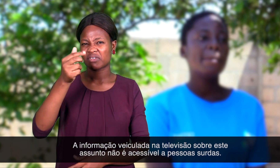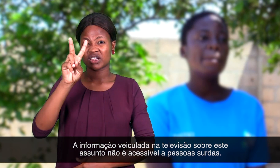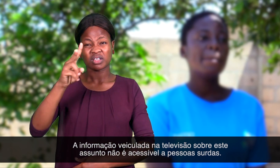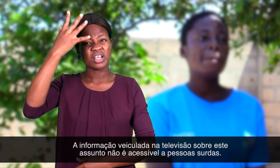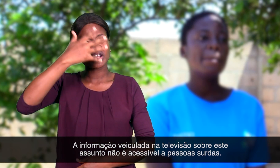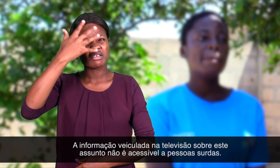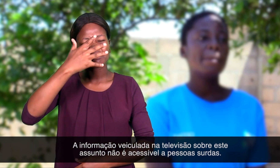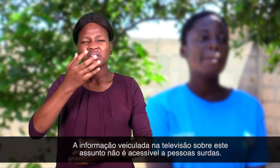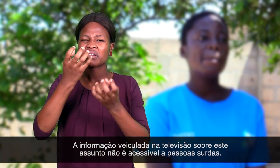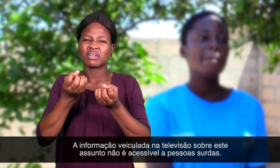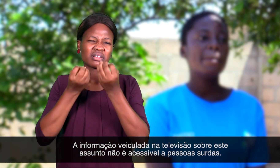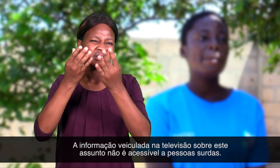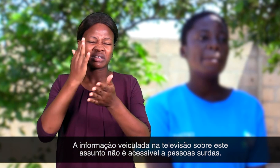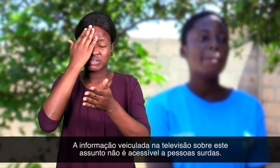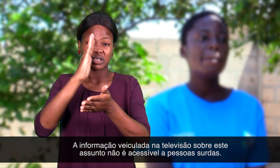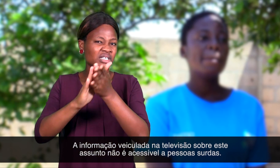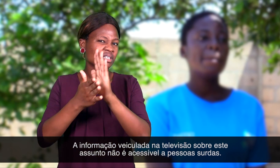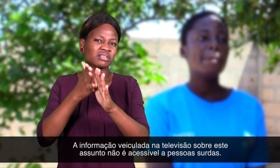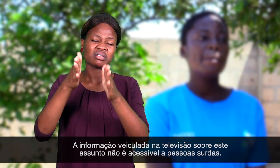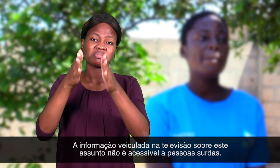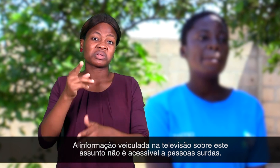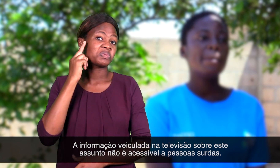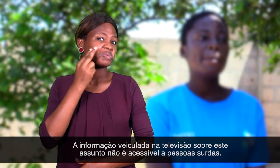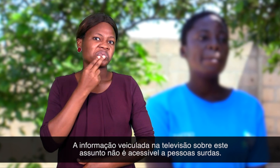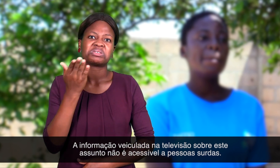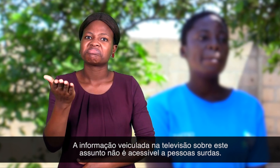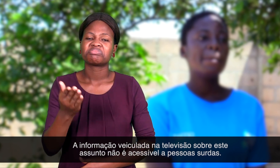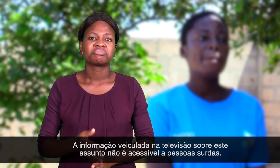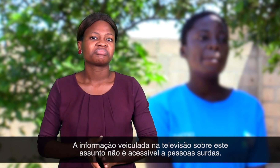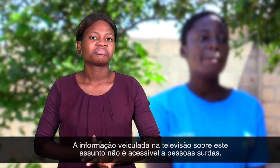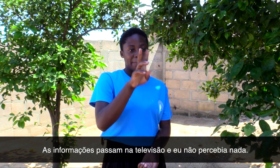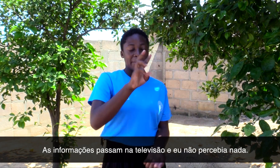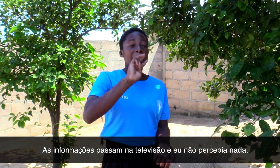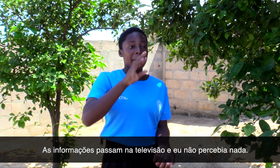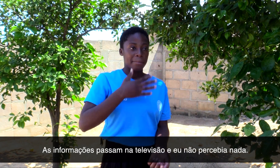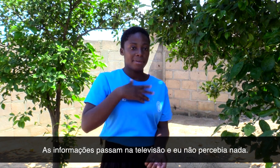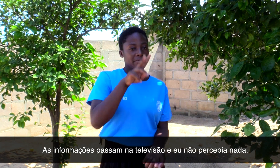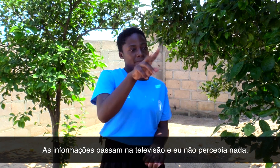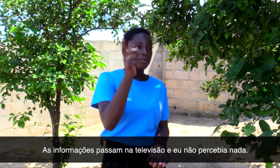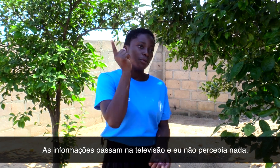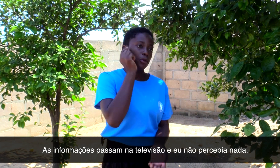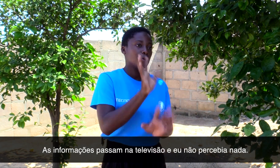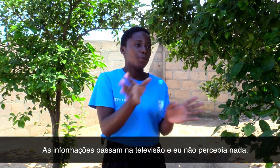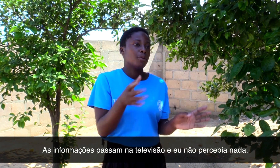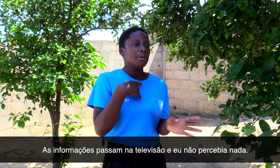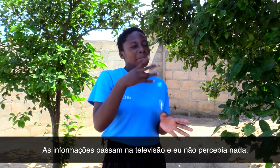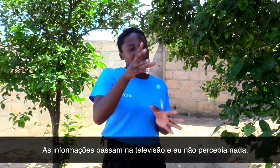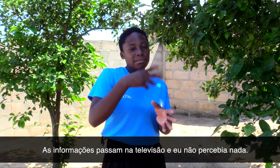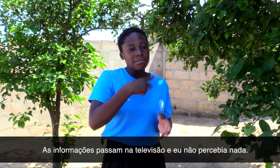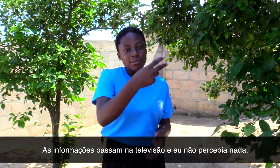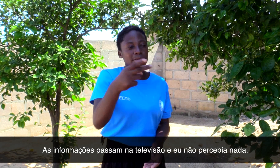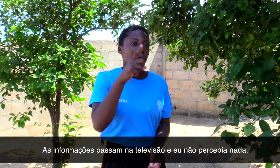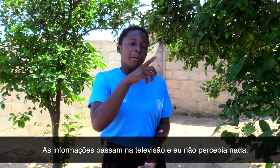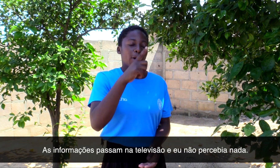veiculada na televisão sobre este assunto não é acessível a pessoas surdas. As informações passavam na televisão, eu